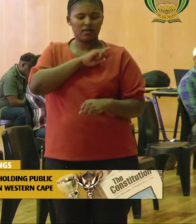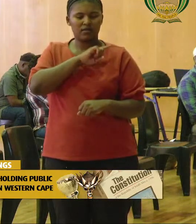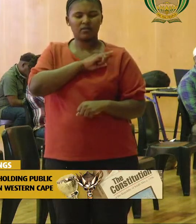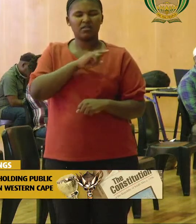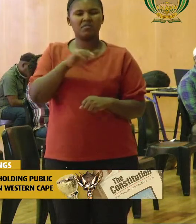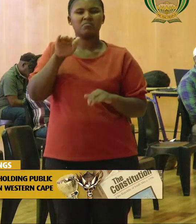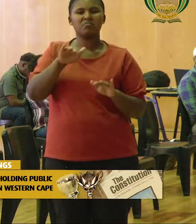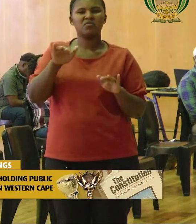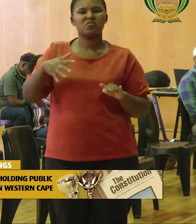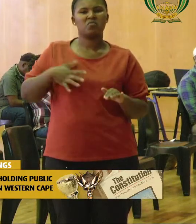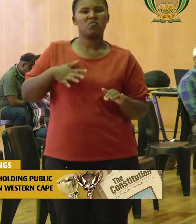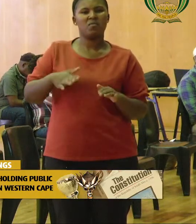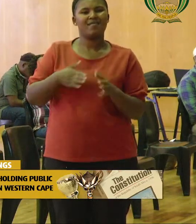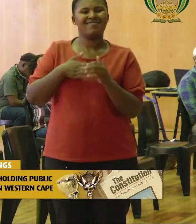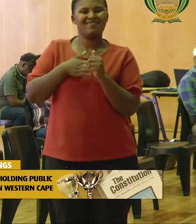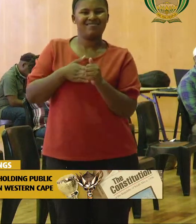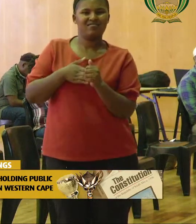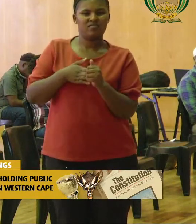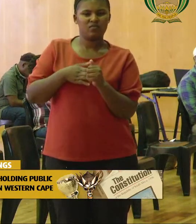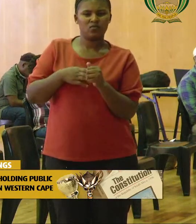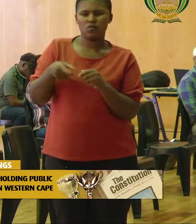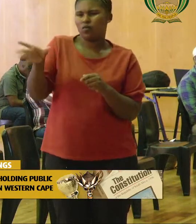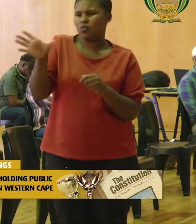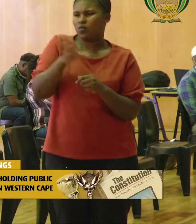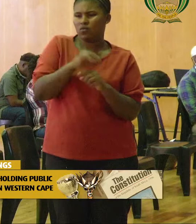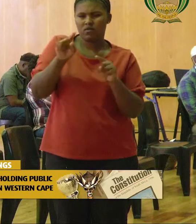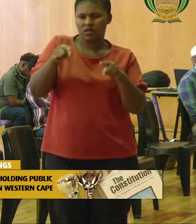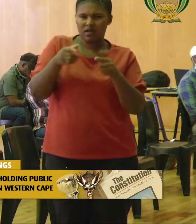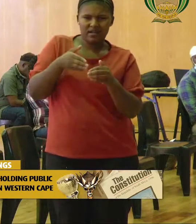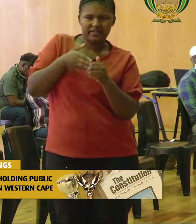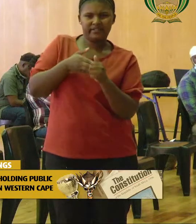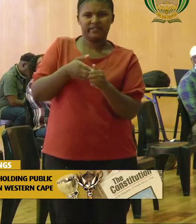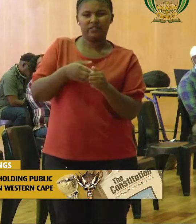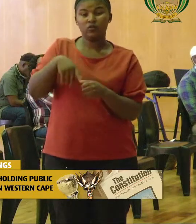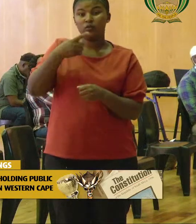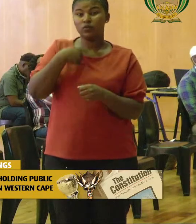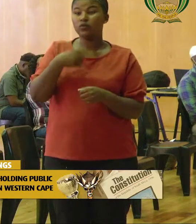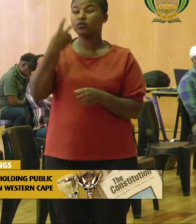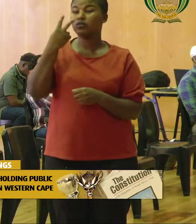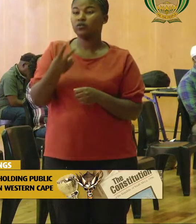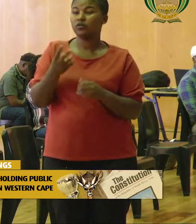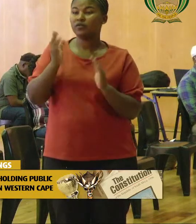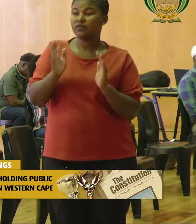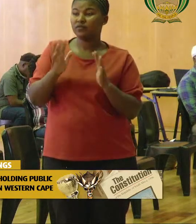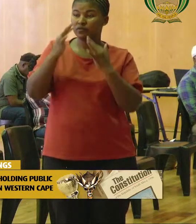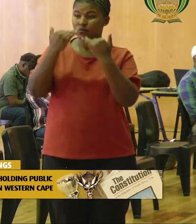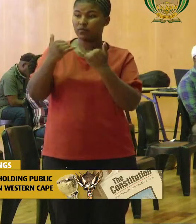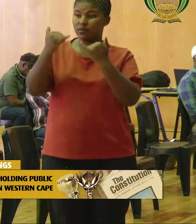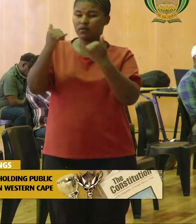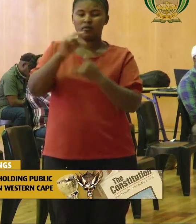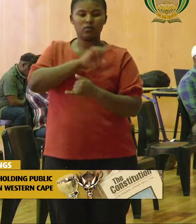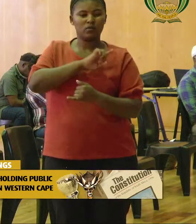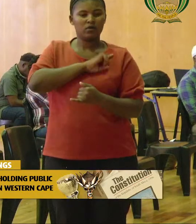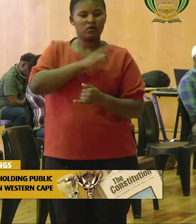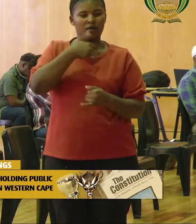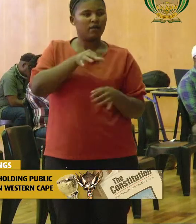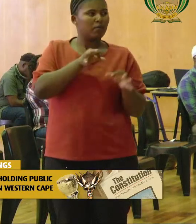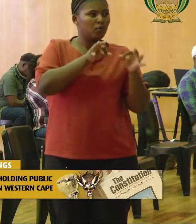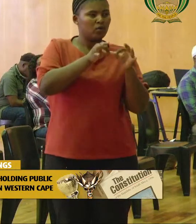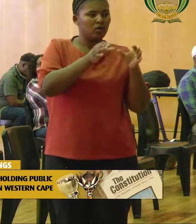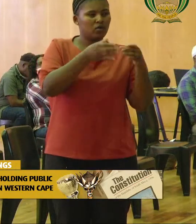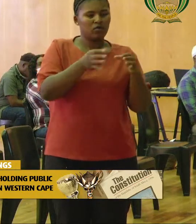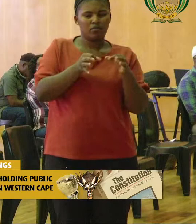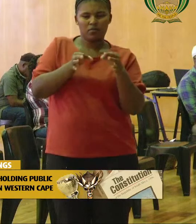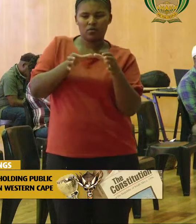uphatha bephethwe, loo nto ibonakele epalamente ukuba ngoku sesile mibutho emininzi